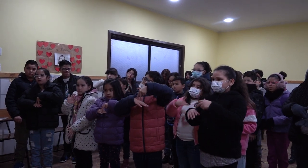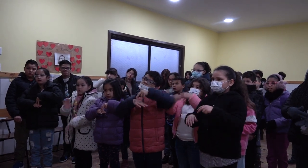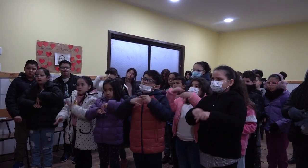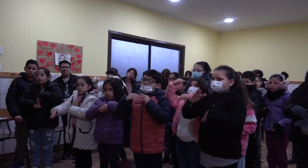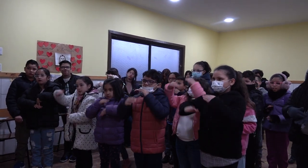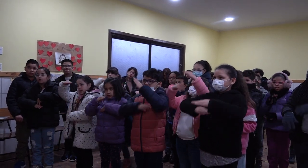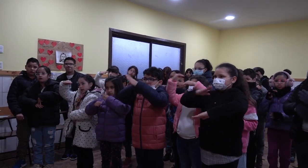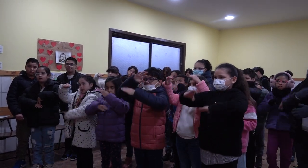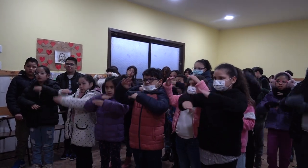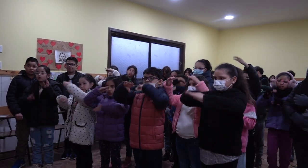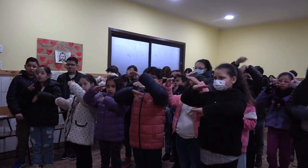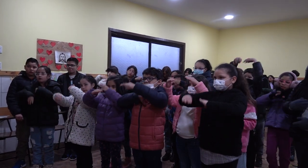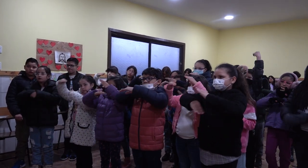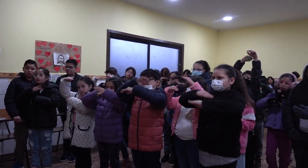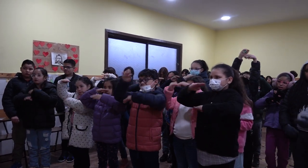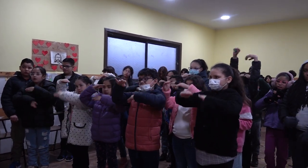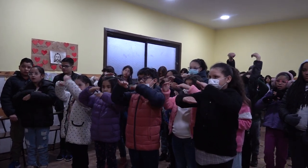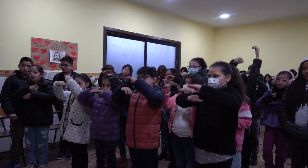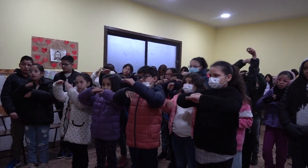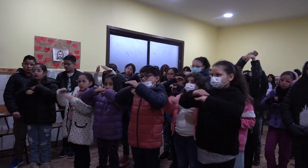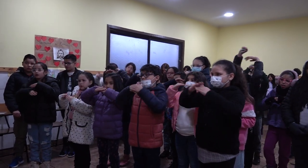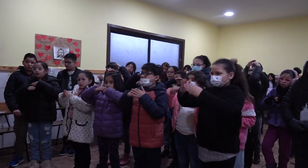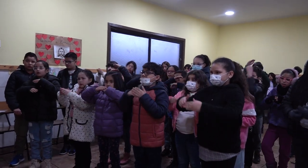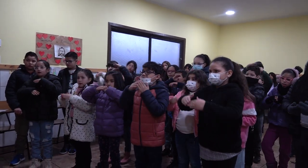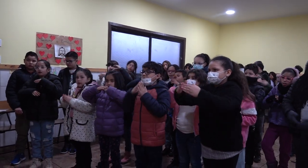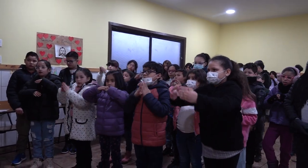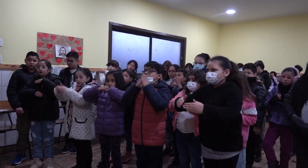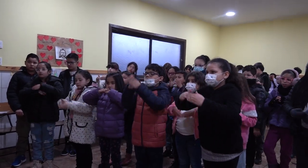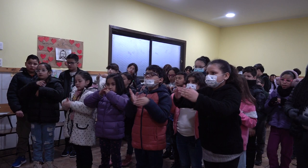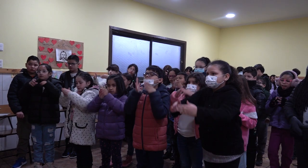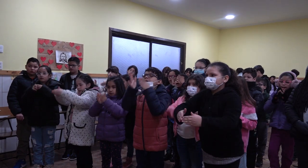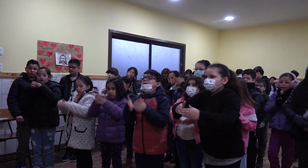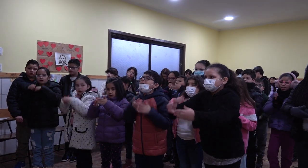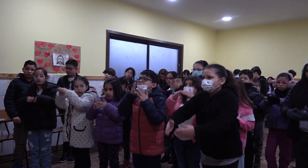Que construyera una arca.